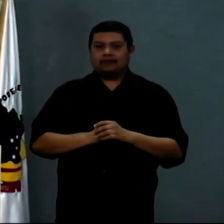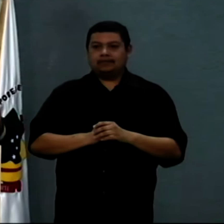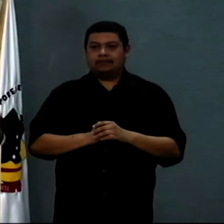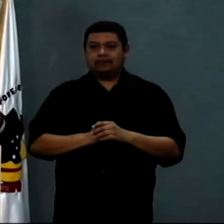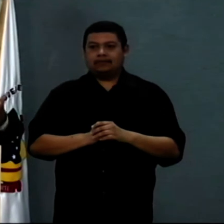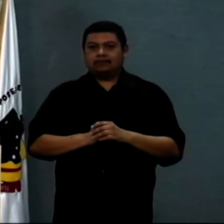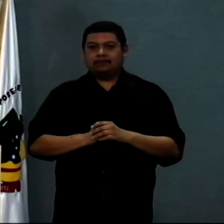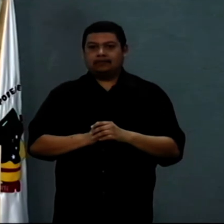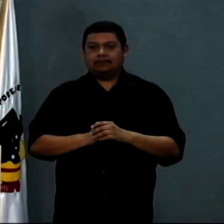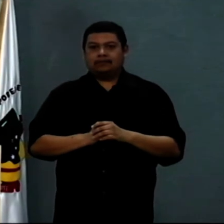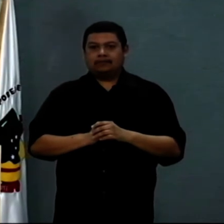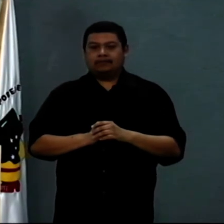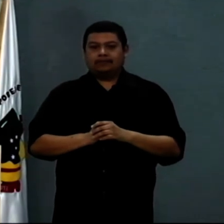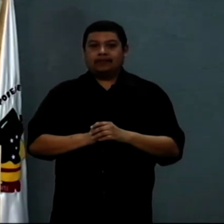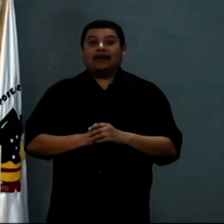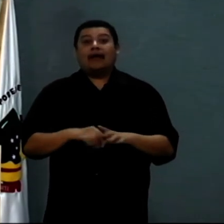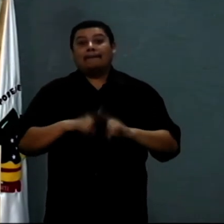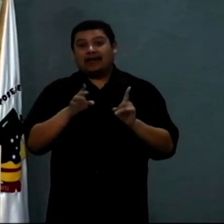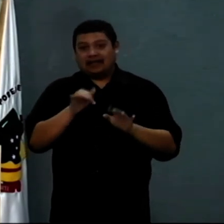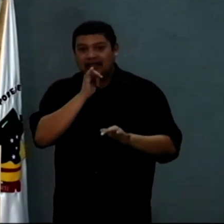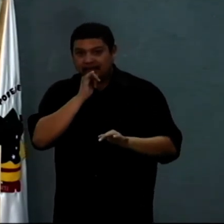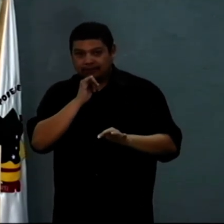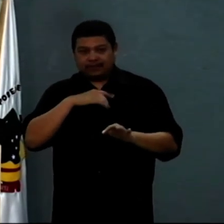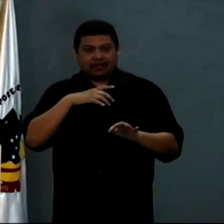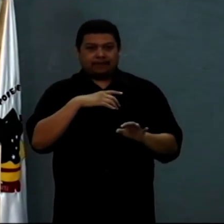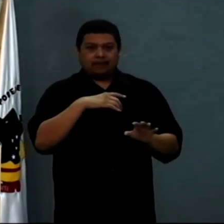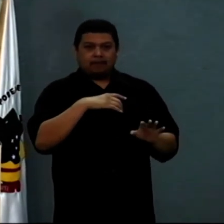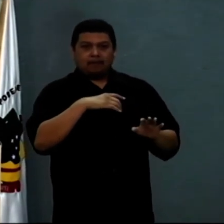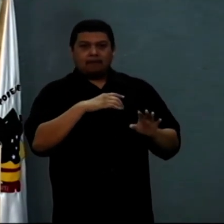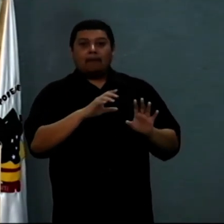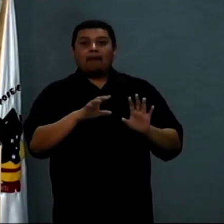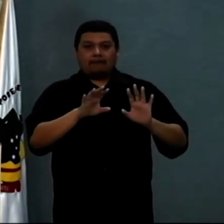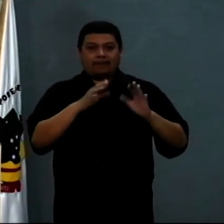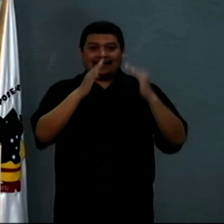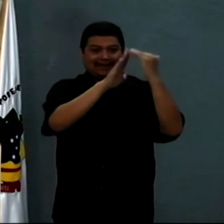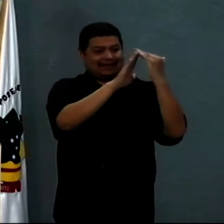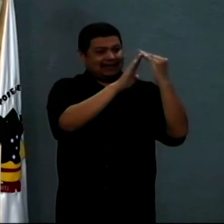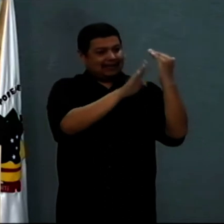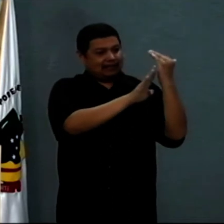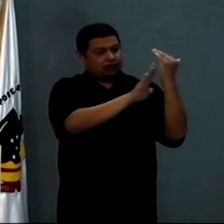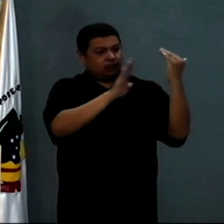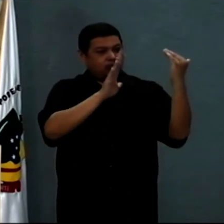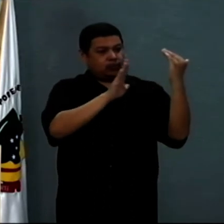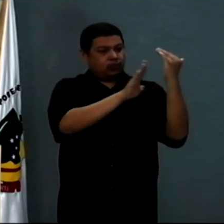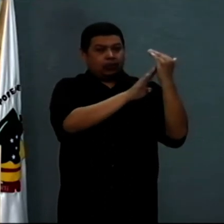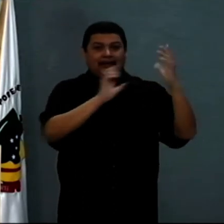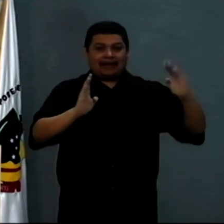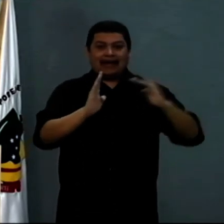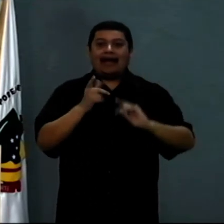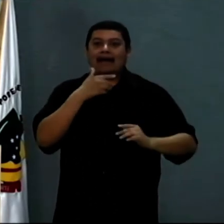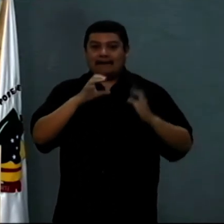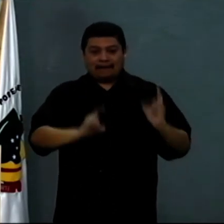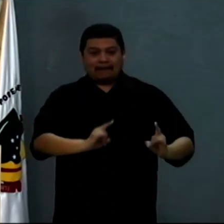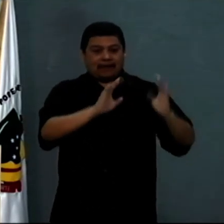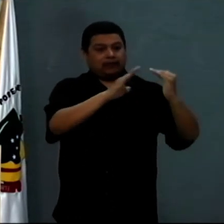barracas em frente dos portões das casas das pessoas. Do lado que não tem o portão está livre, em frente ao